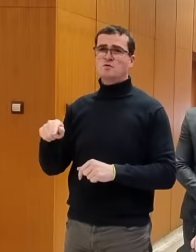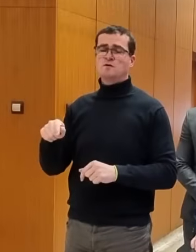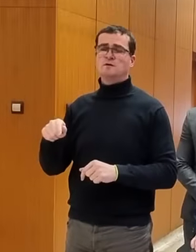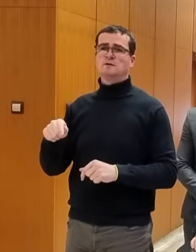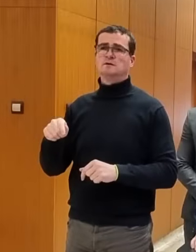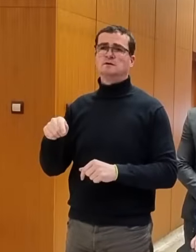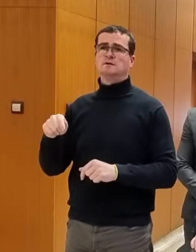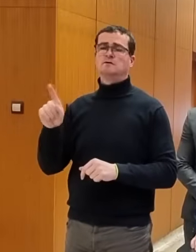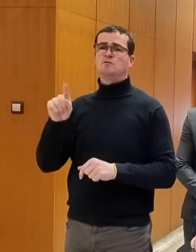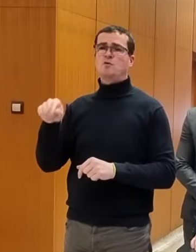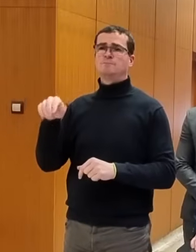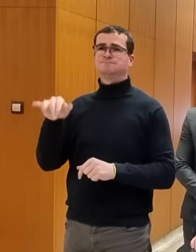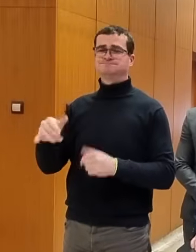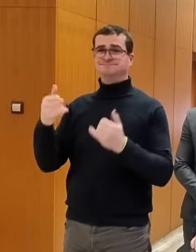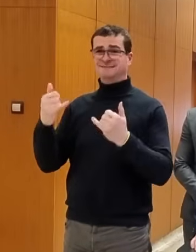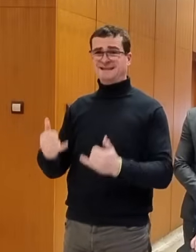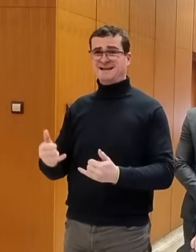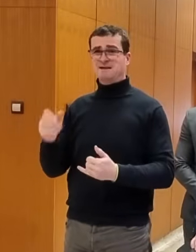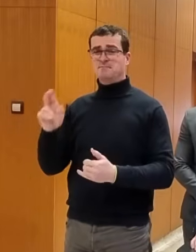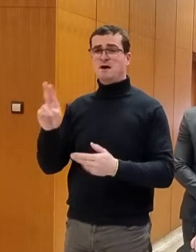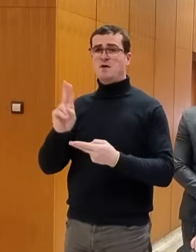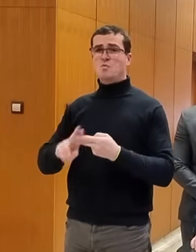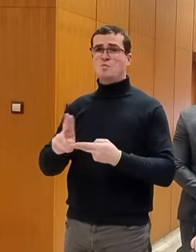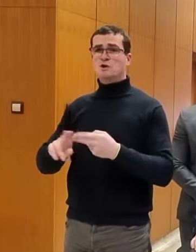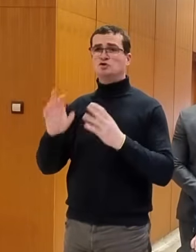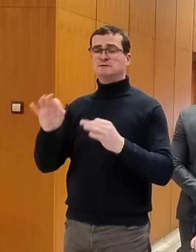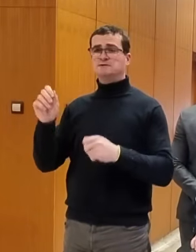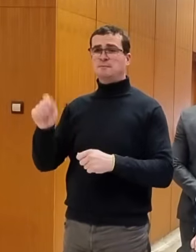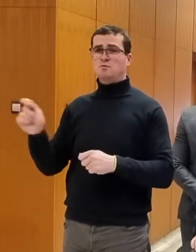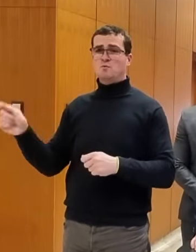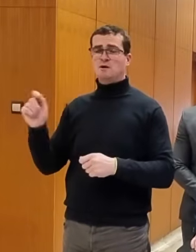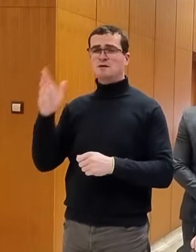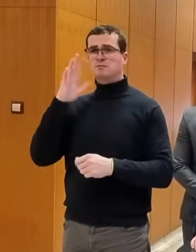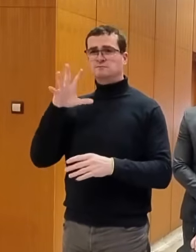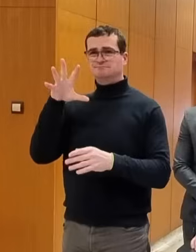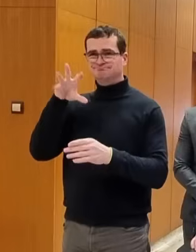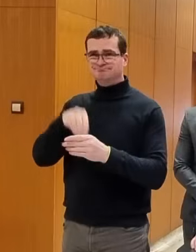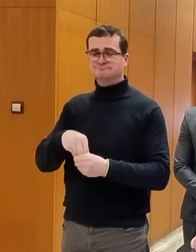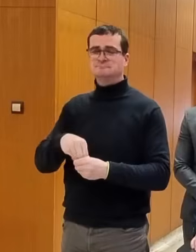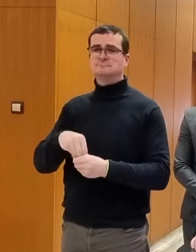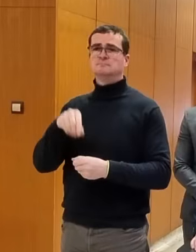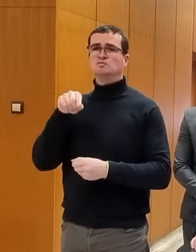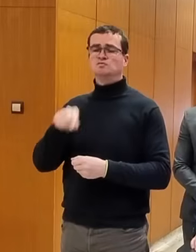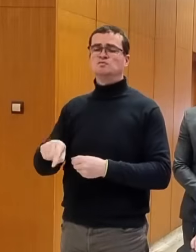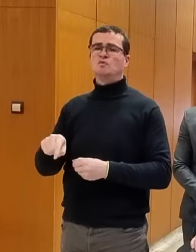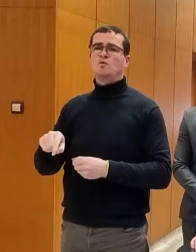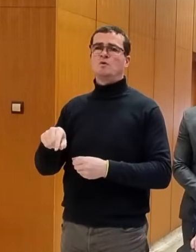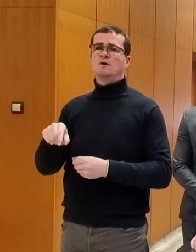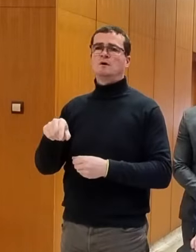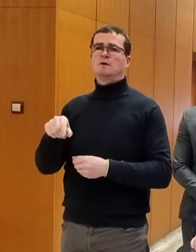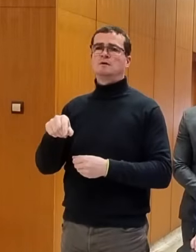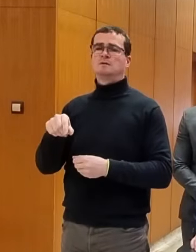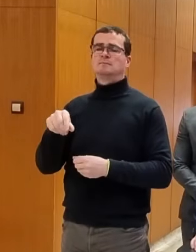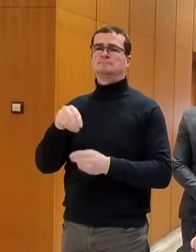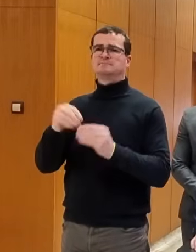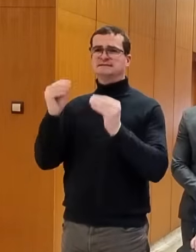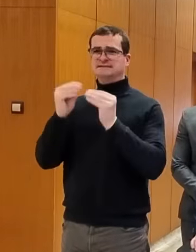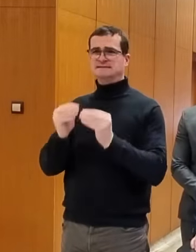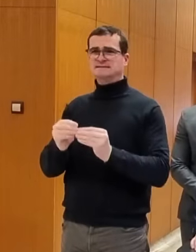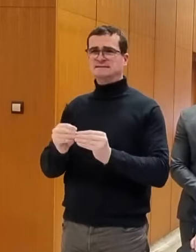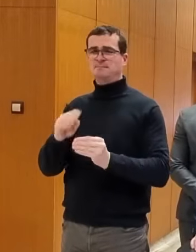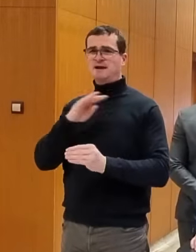prokurátori, ktorí sú v súčasnosti na úrade špeciálnej prokuratúry, budú začlenení do